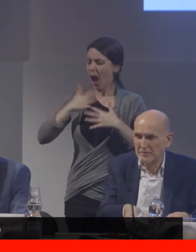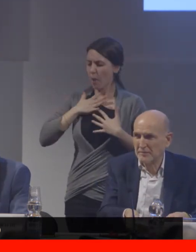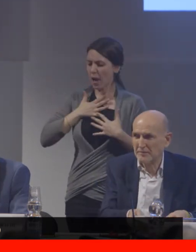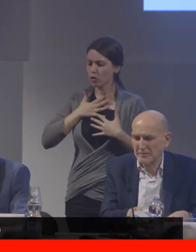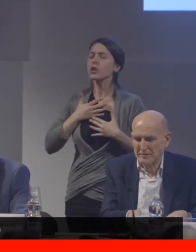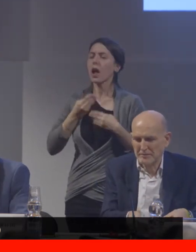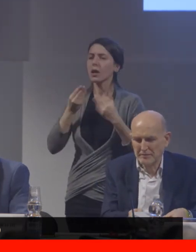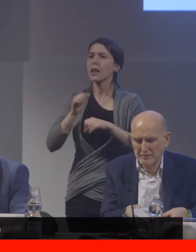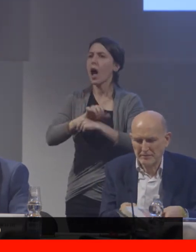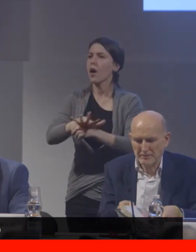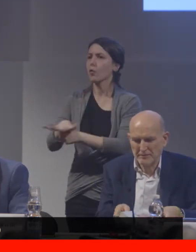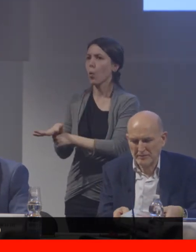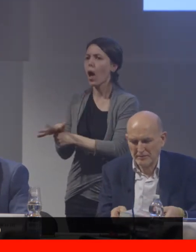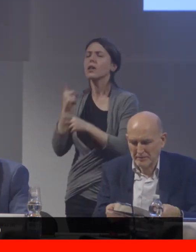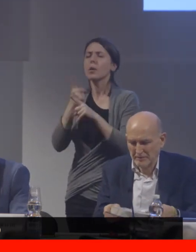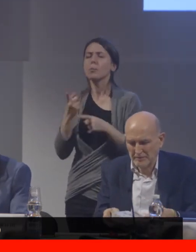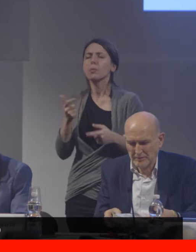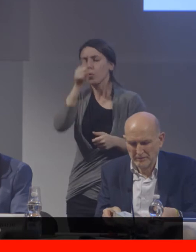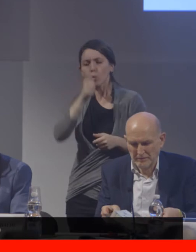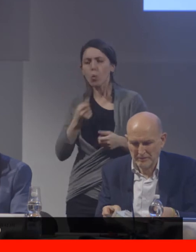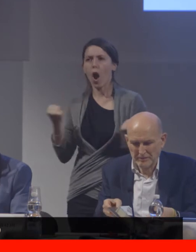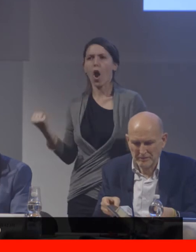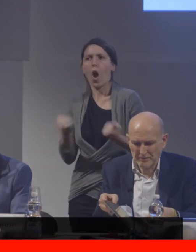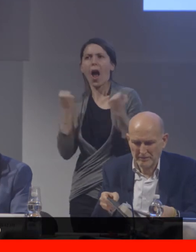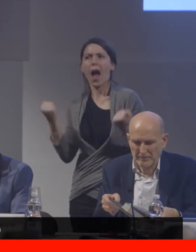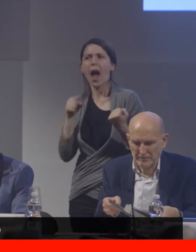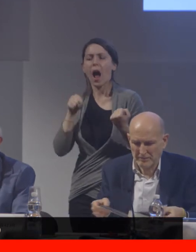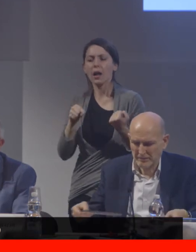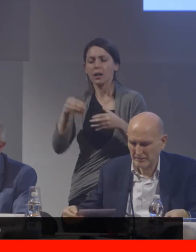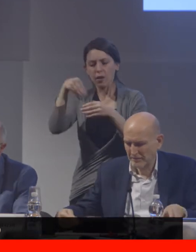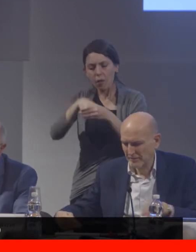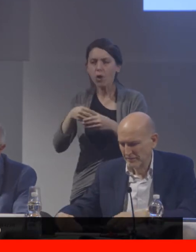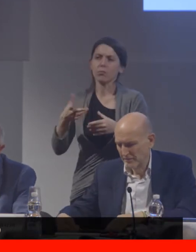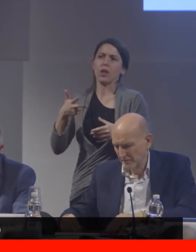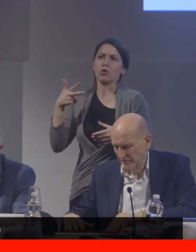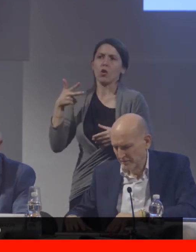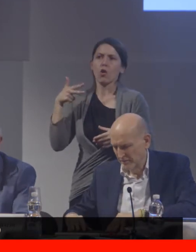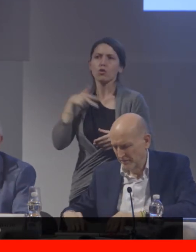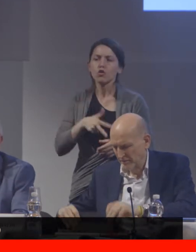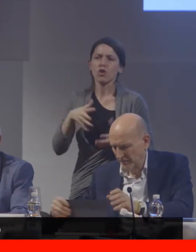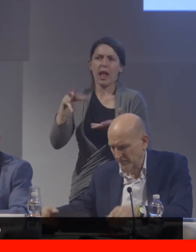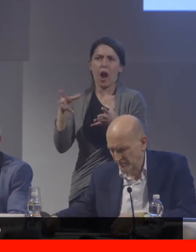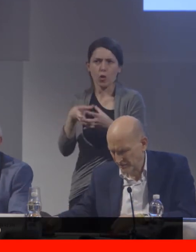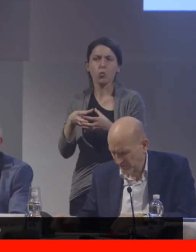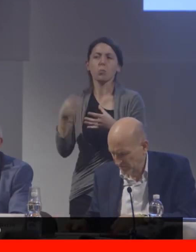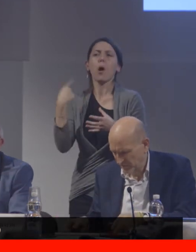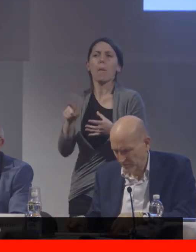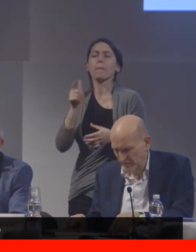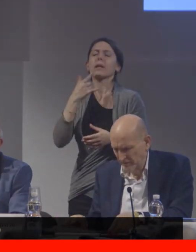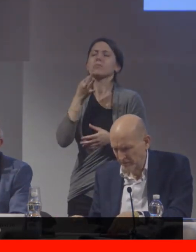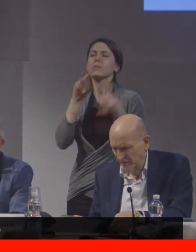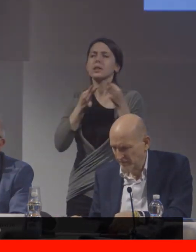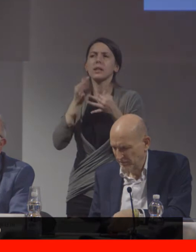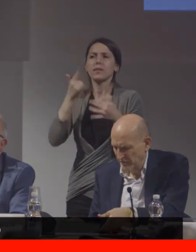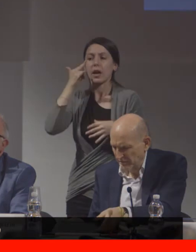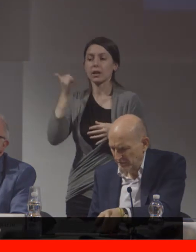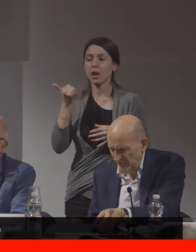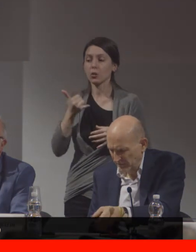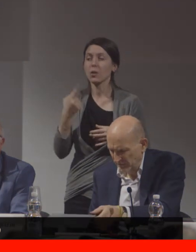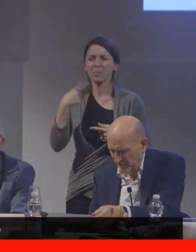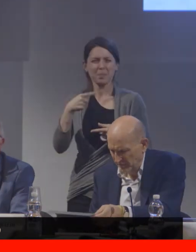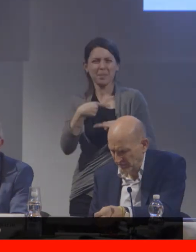un'influenza, un ruolo attivo all'interno di una società, di un gruppo, eccetera. Ecco, io credo che quello che tu